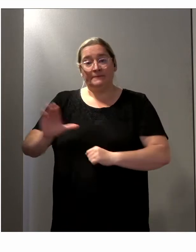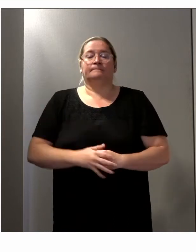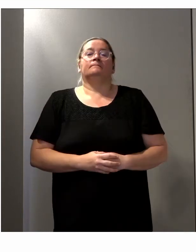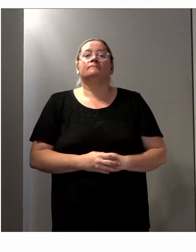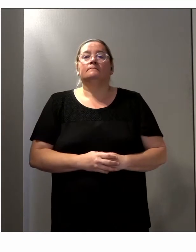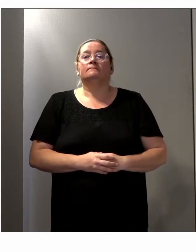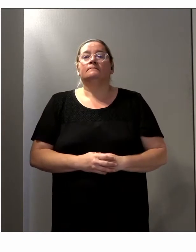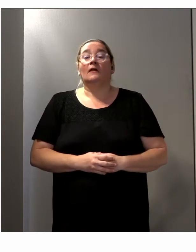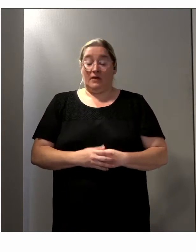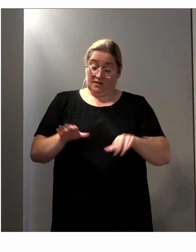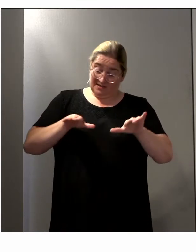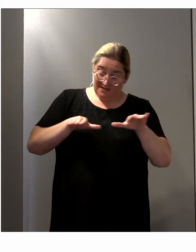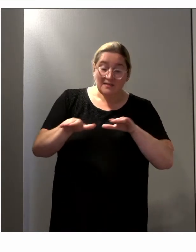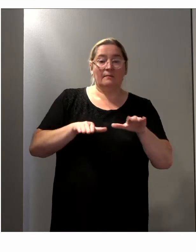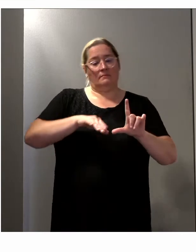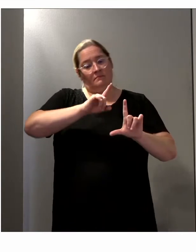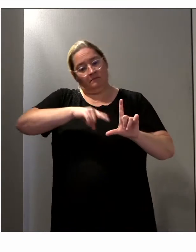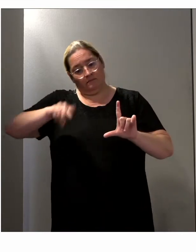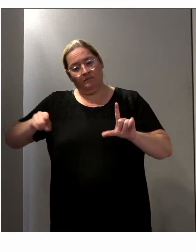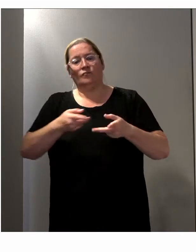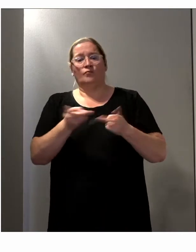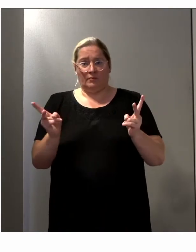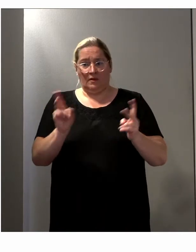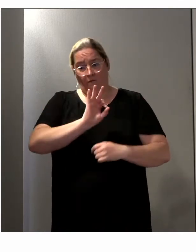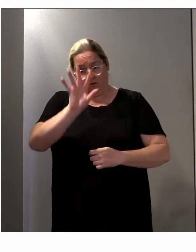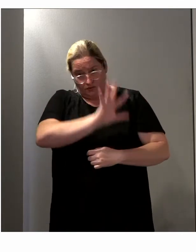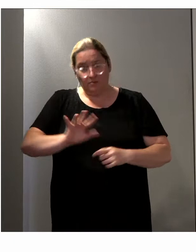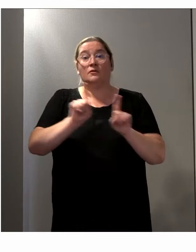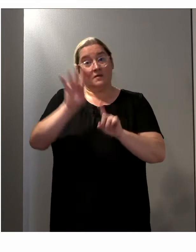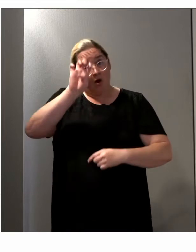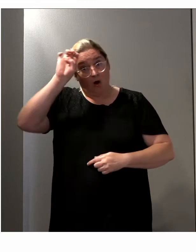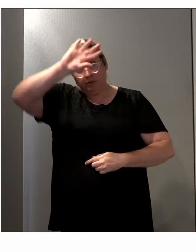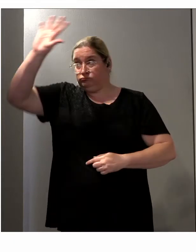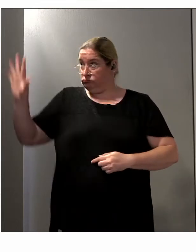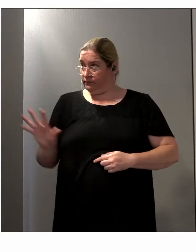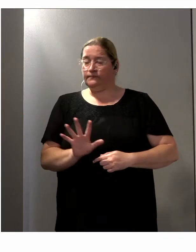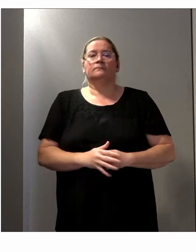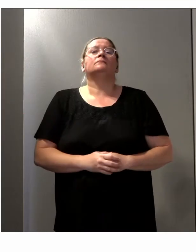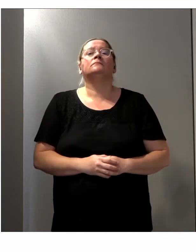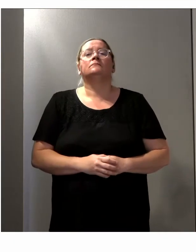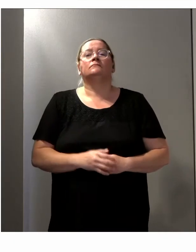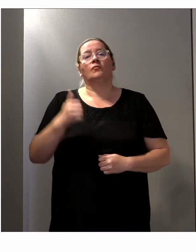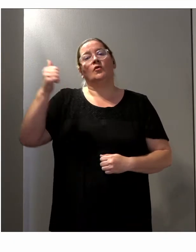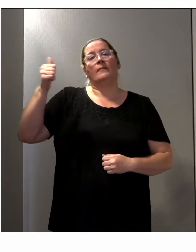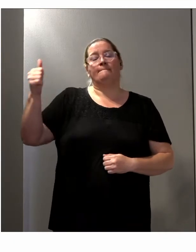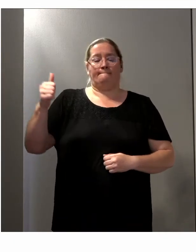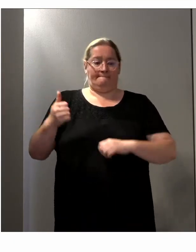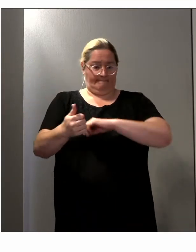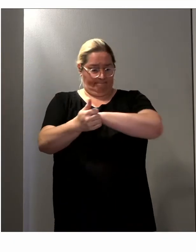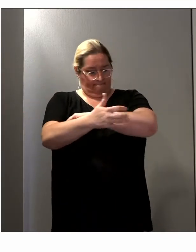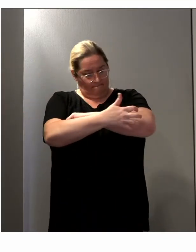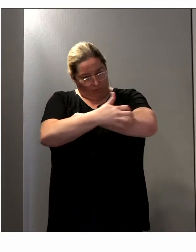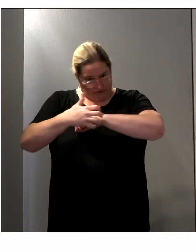Le système statistique public, et européen d'ailleurs, définit le seuil de pauvreté